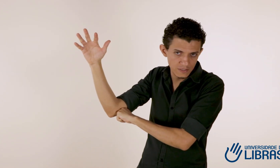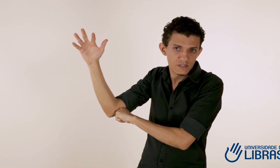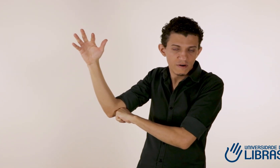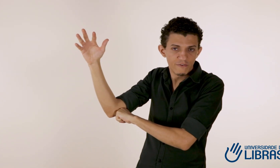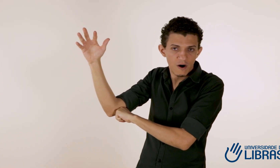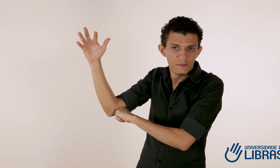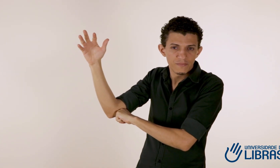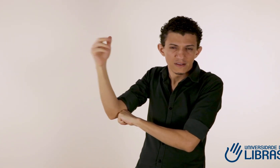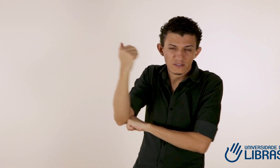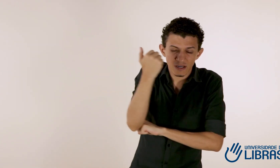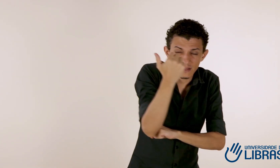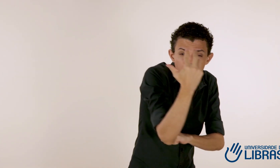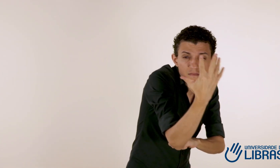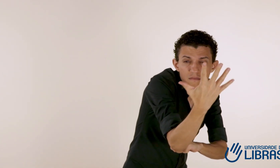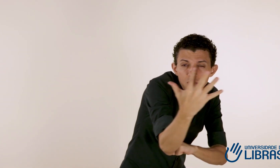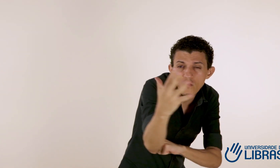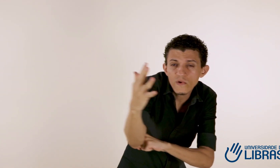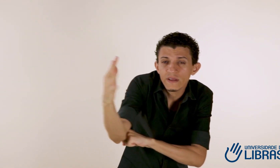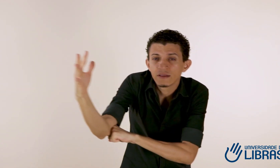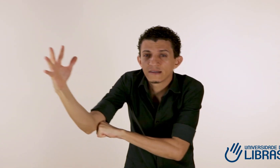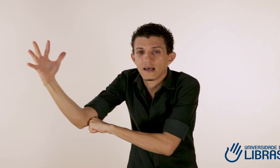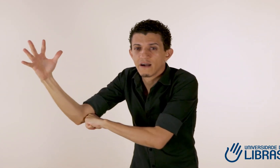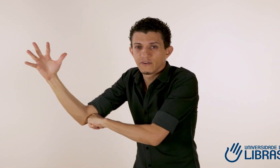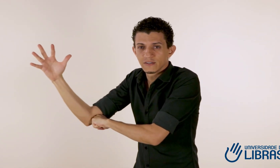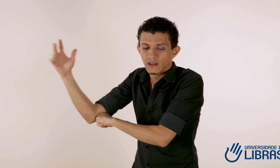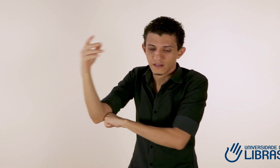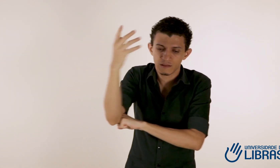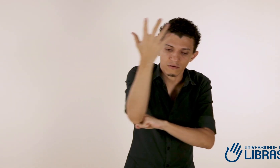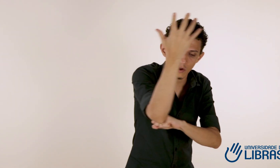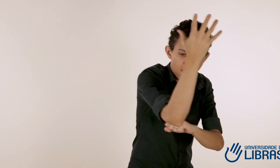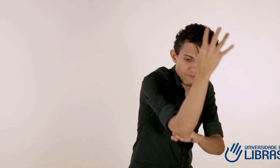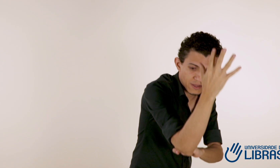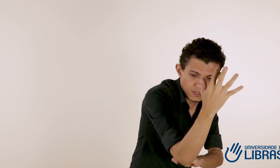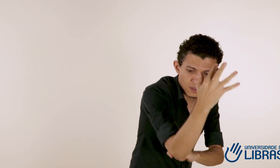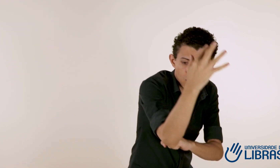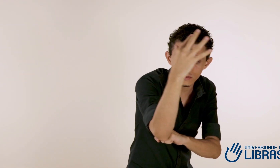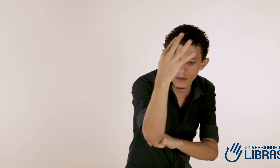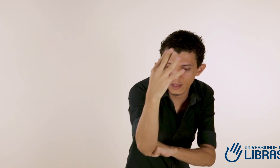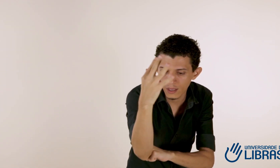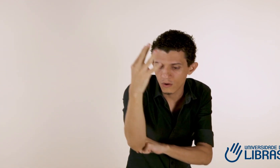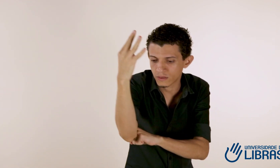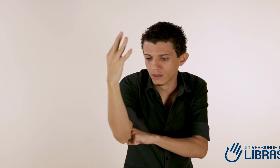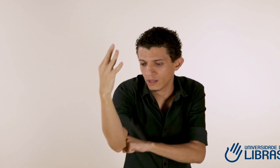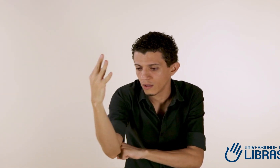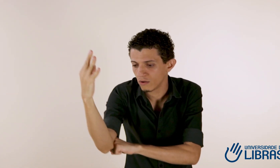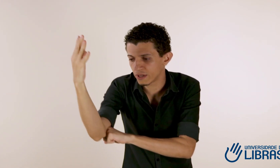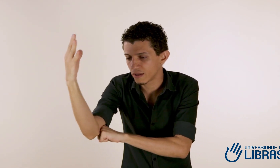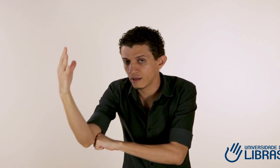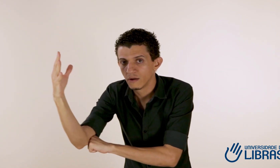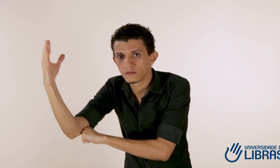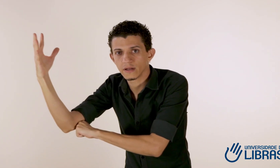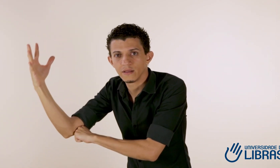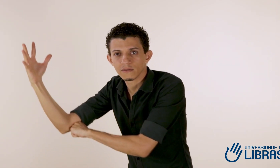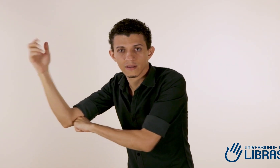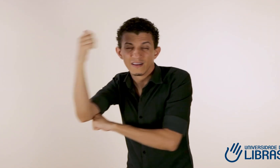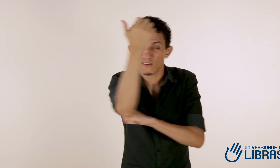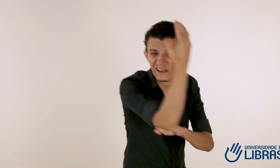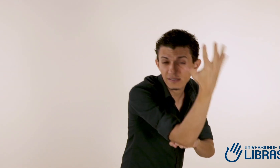Pode ser uma forma, dizer que tem muitas árvores. Então tem uma árvore aqui, outra aqui, outra aqui, outra aqui, outra aqui, outra aqui. Então é assim,